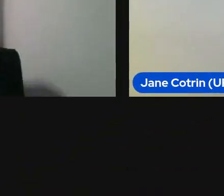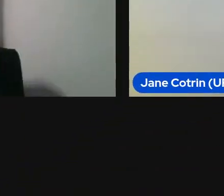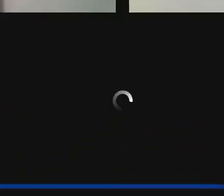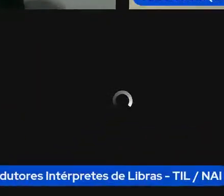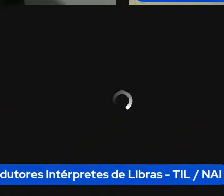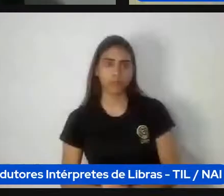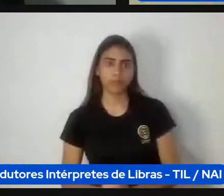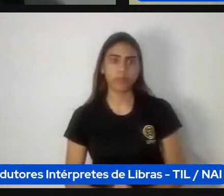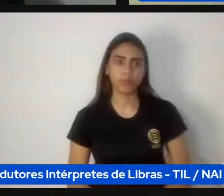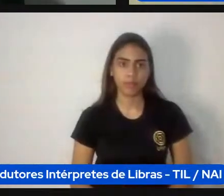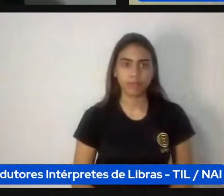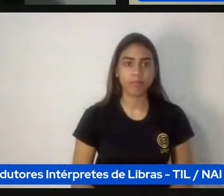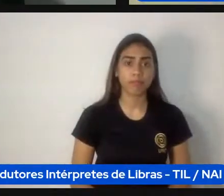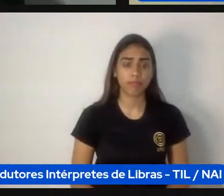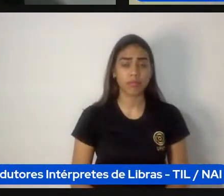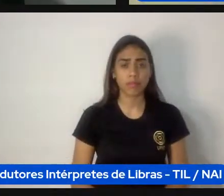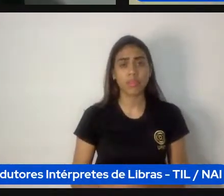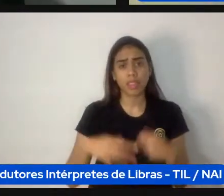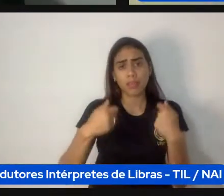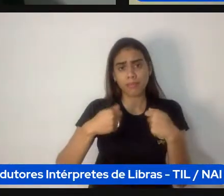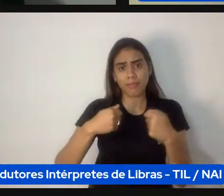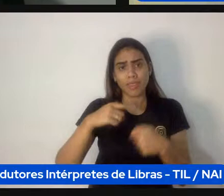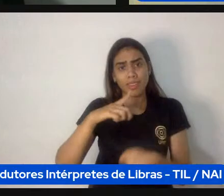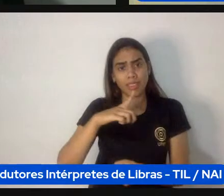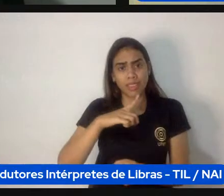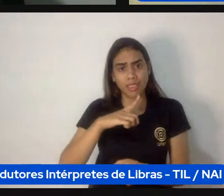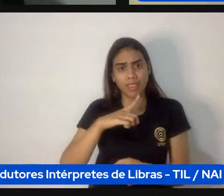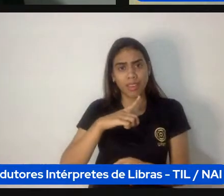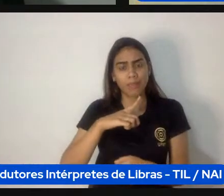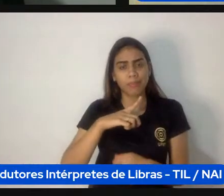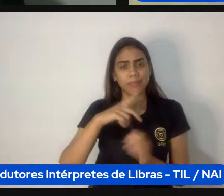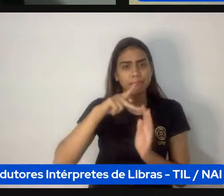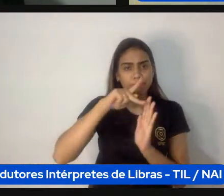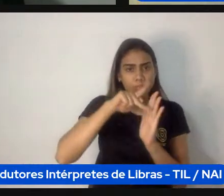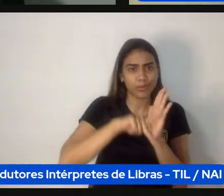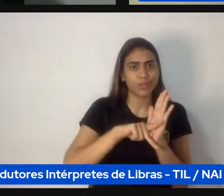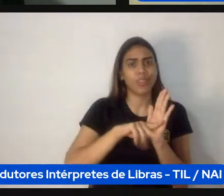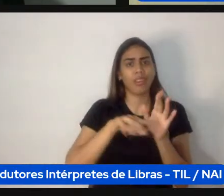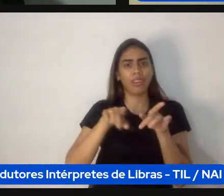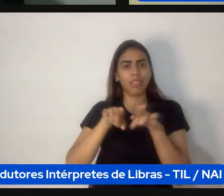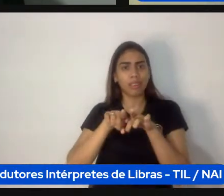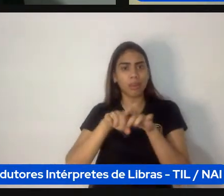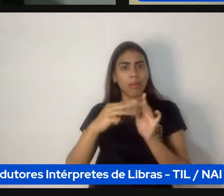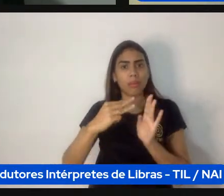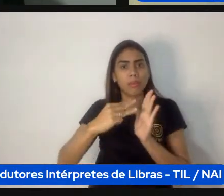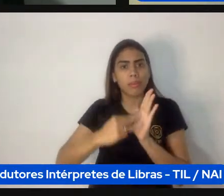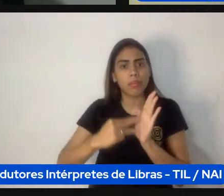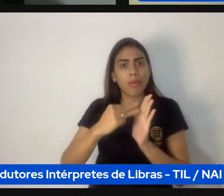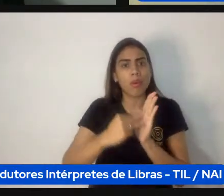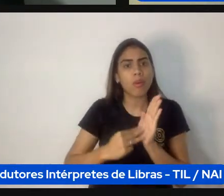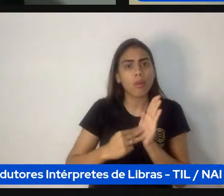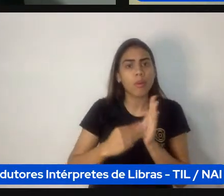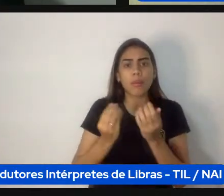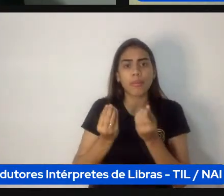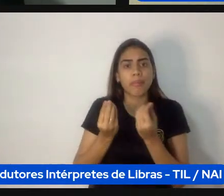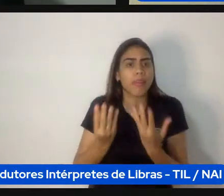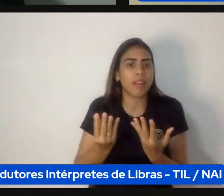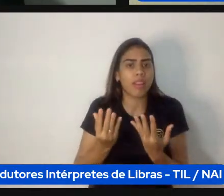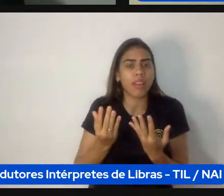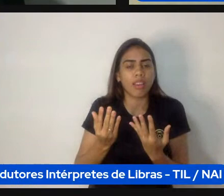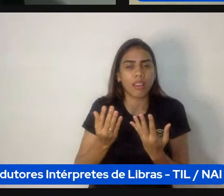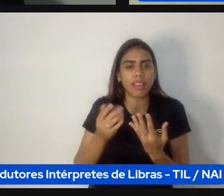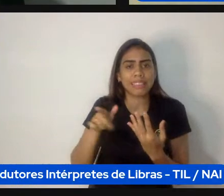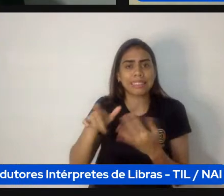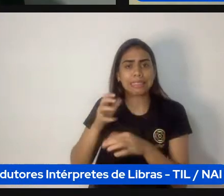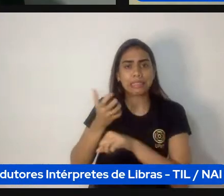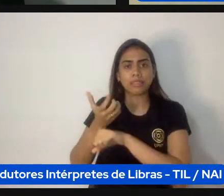que esses conteúdos, né, essa disciplina, as disciplinas sejam